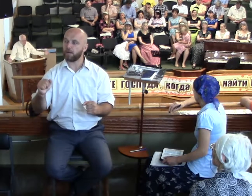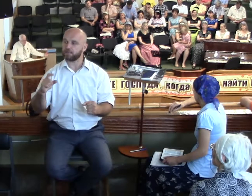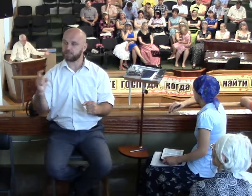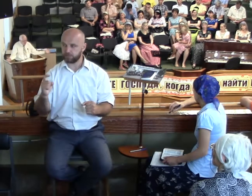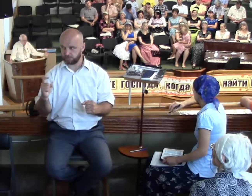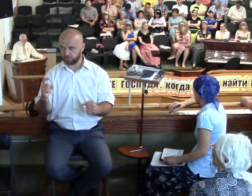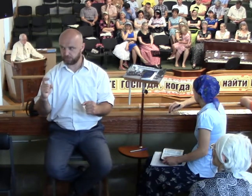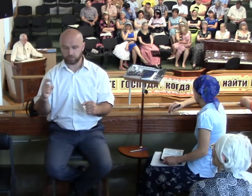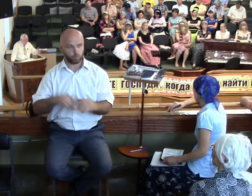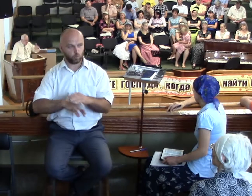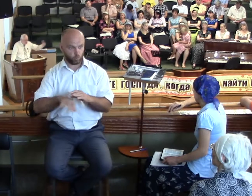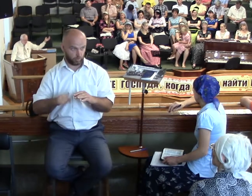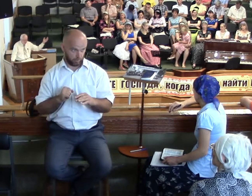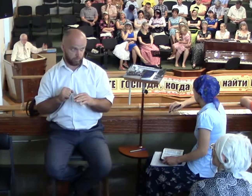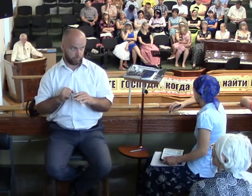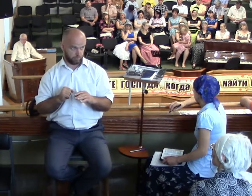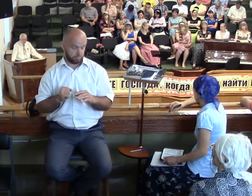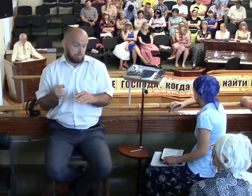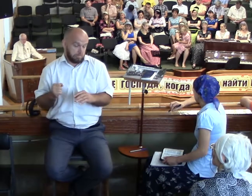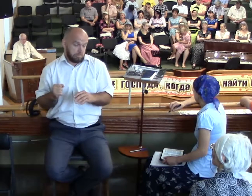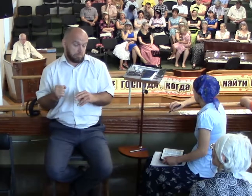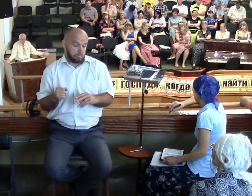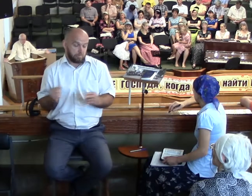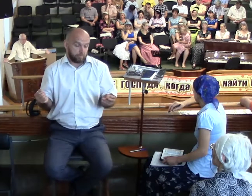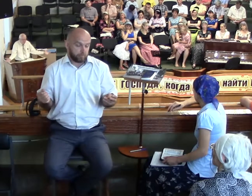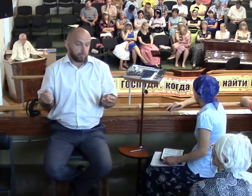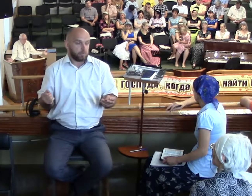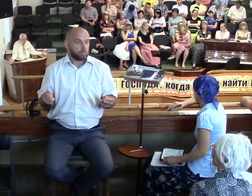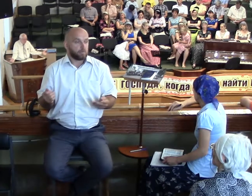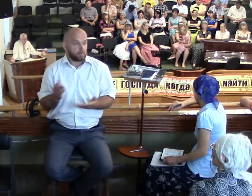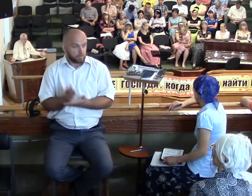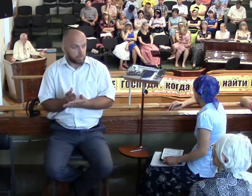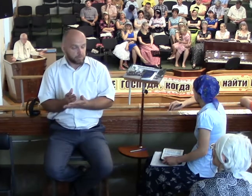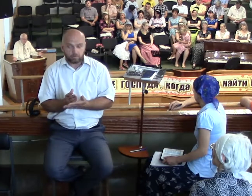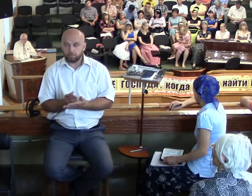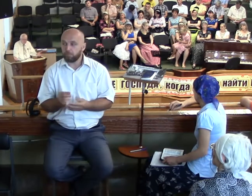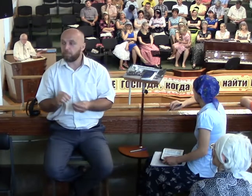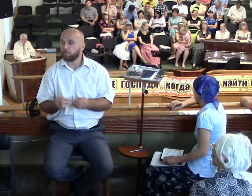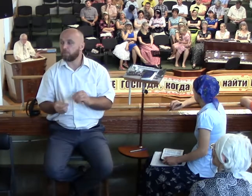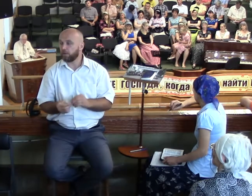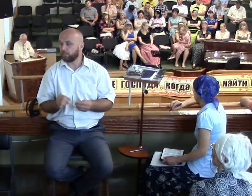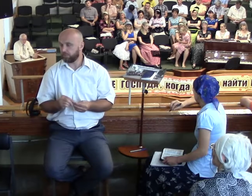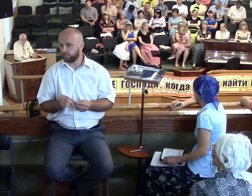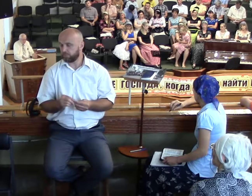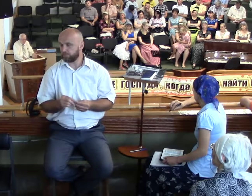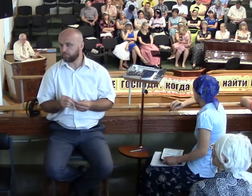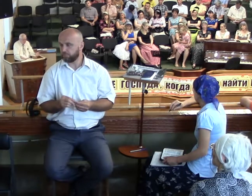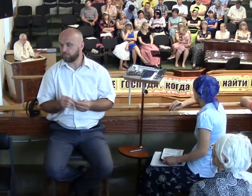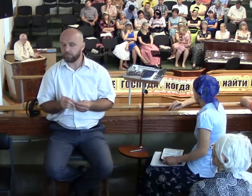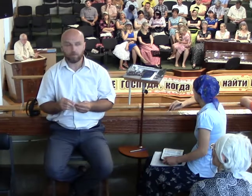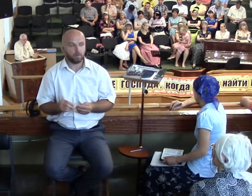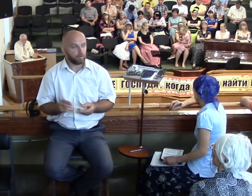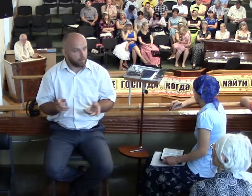Со стоянки, с платной, это не где-то на пустыре. И вот теперь нужно помолиться, чтобы власти наши